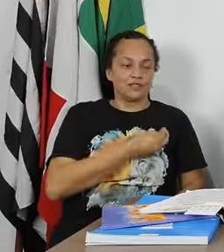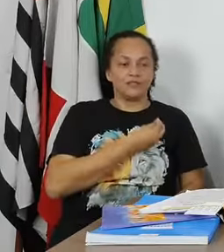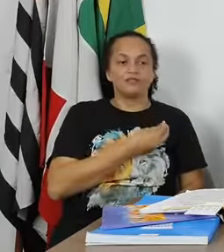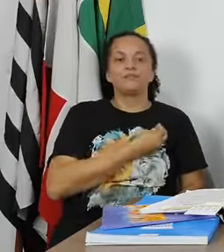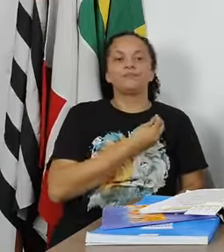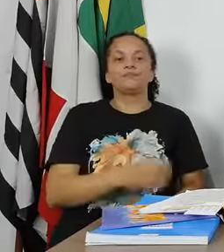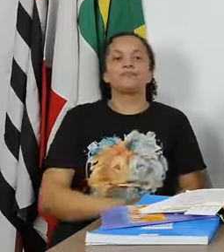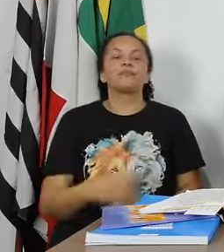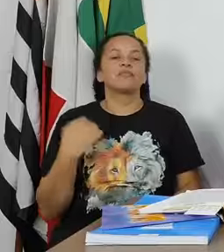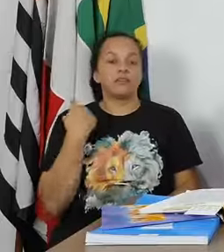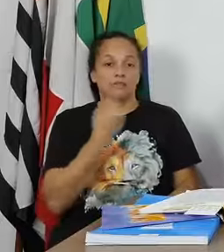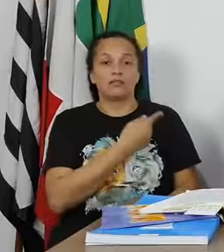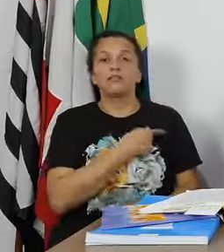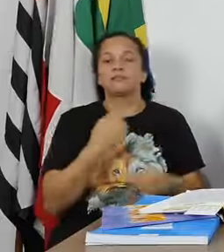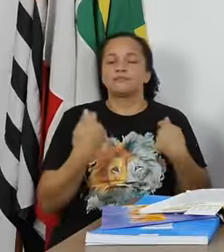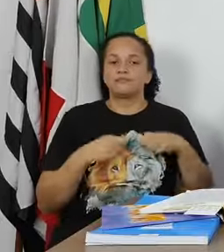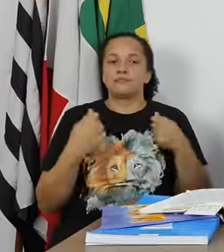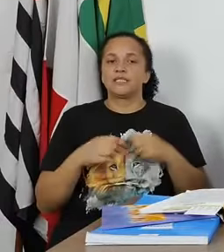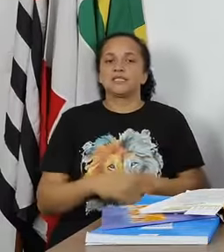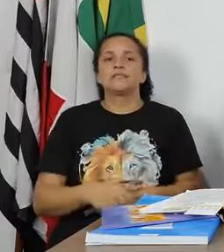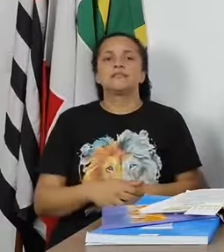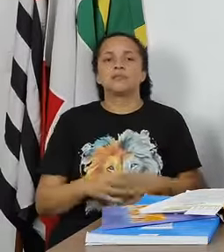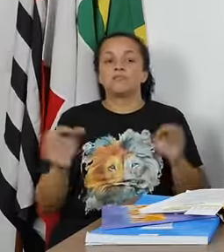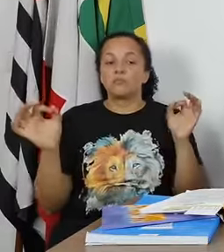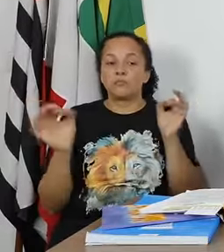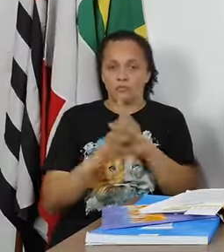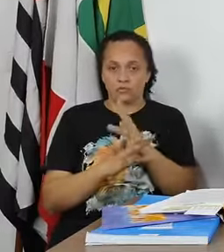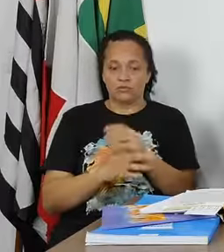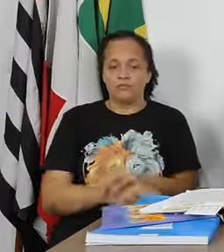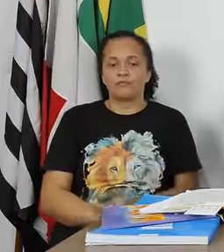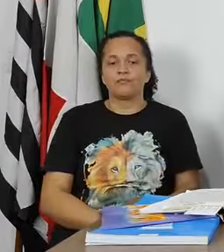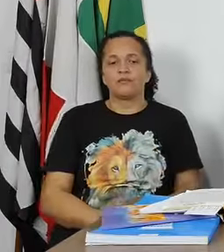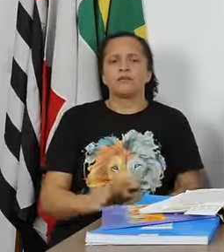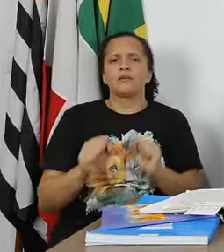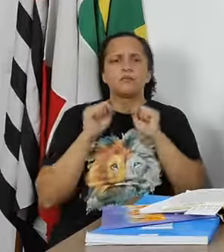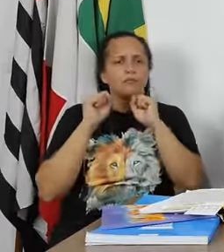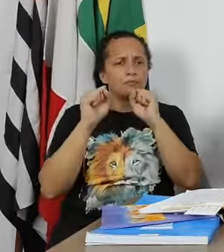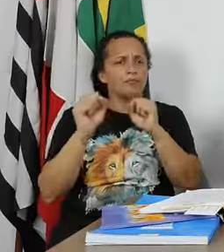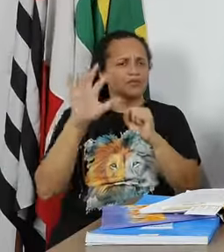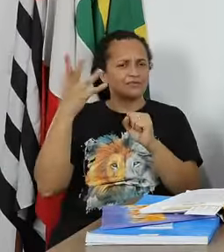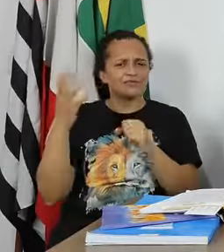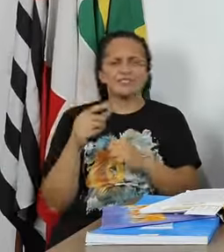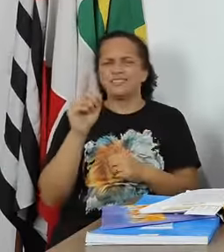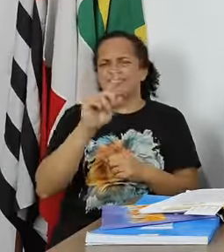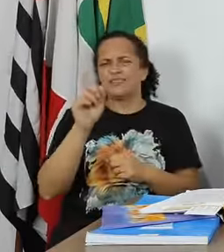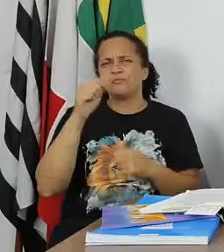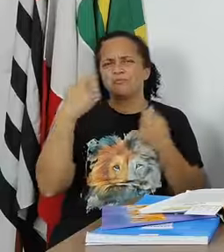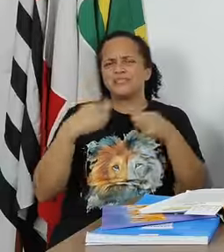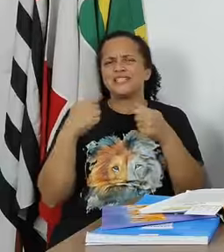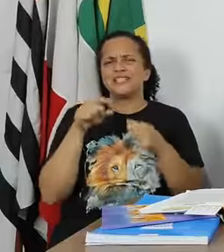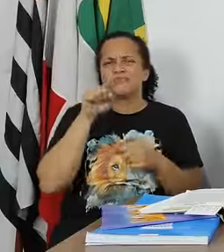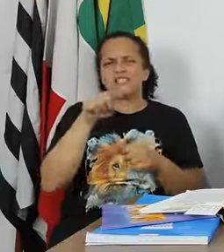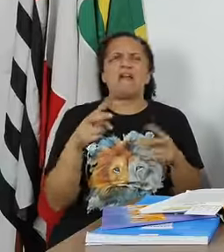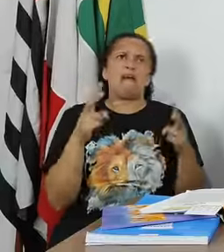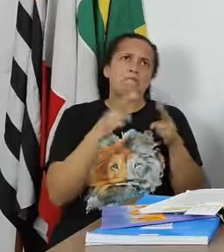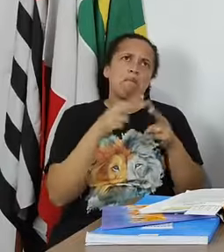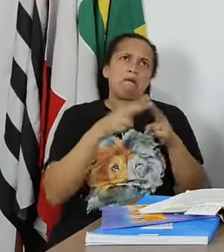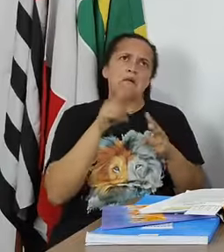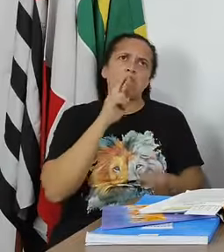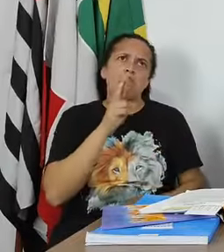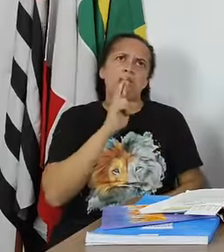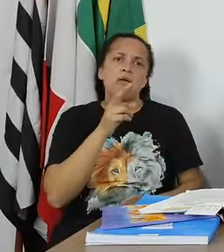que nos preparar. Muitas vezes não é necessário nós brigarmos com as pessoas, discutirmos. Não, é diferente. Nós